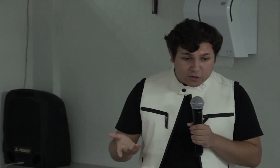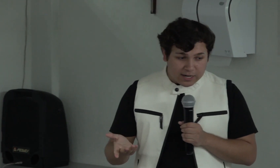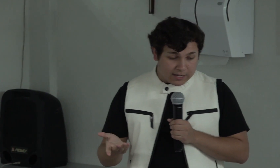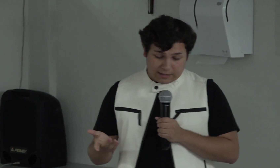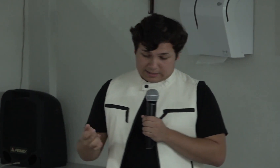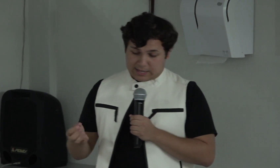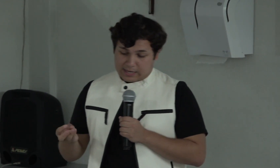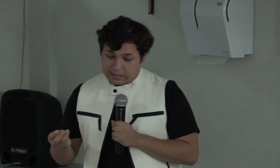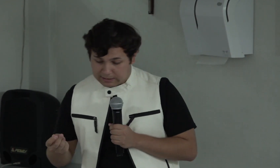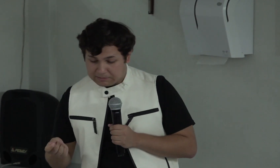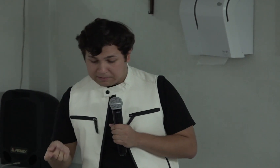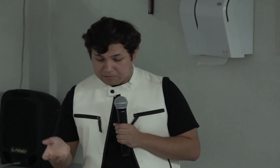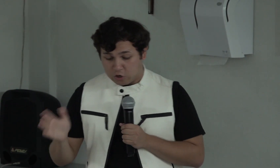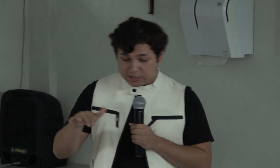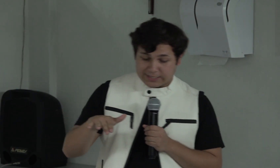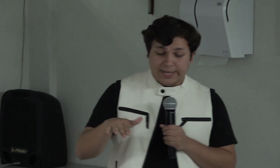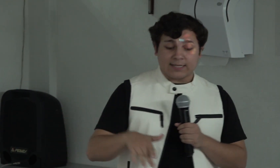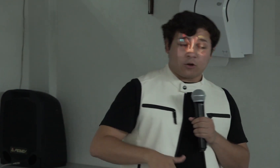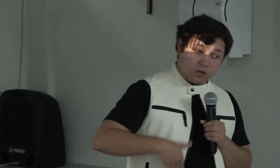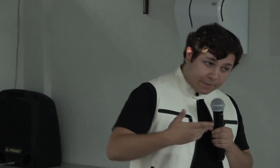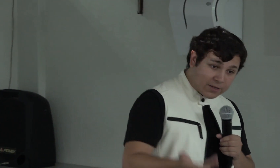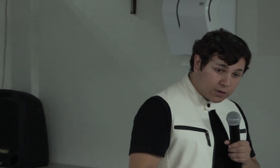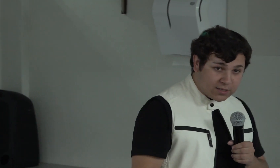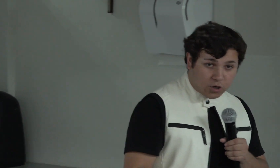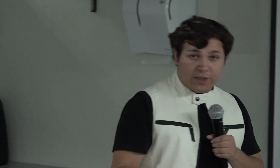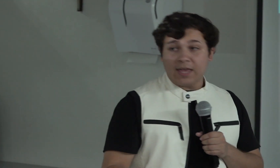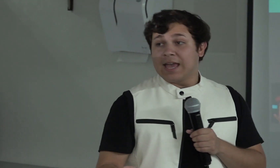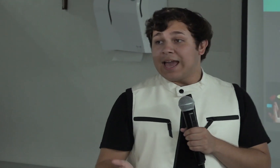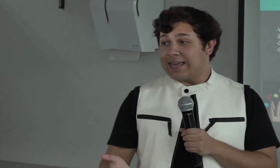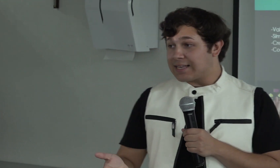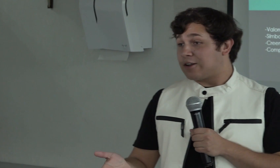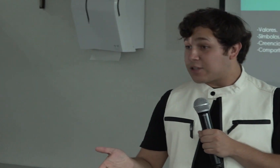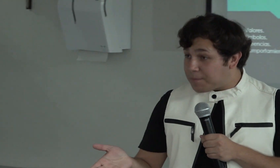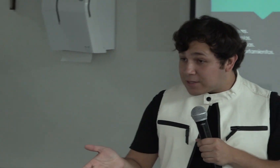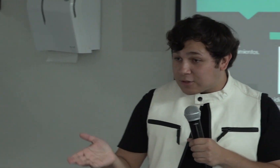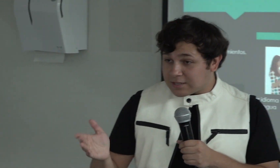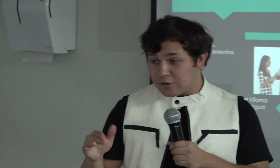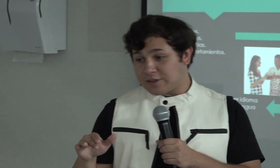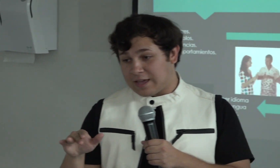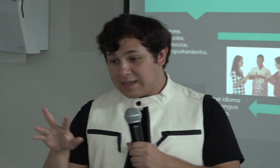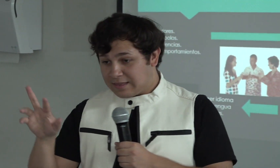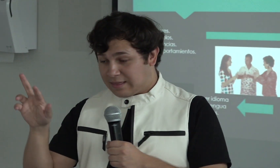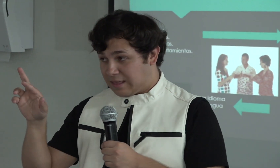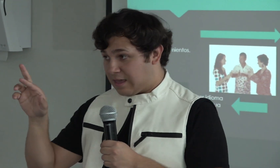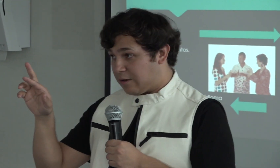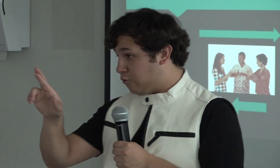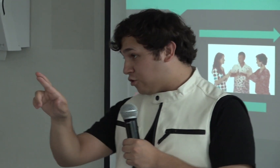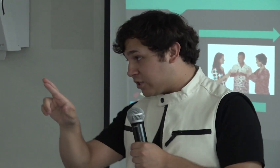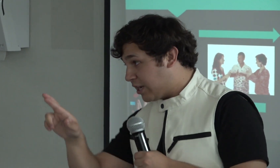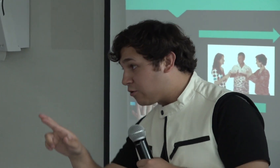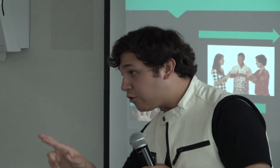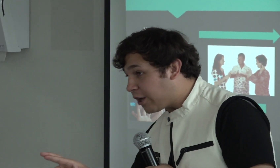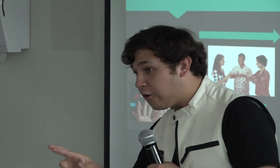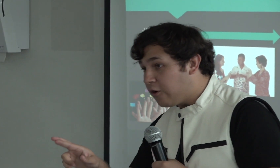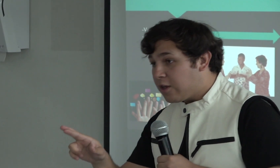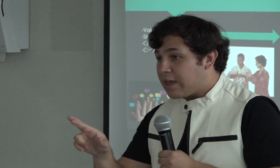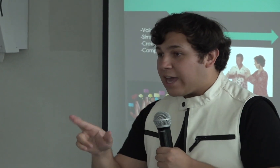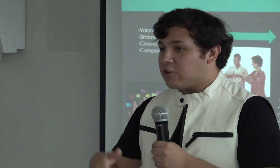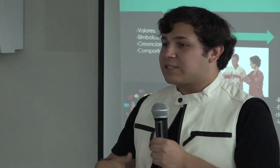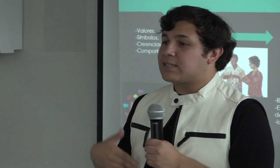persona sorda se casa con otra persona sorda y esta otra persona sorda juntos tienen un hijo, ellos